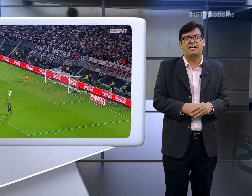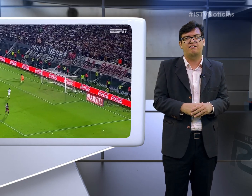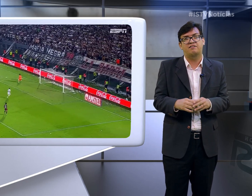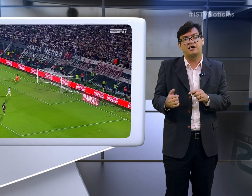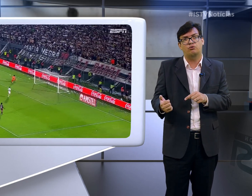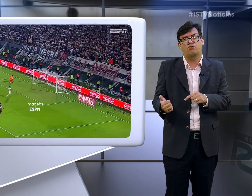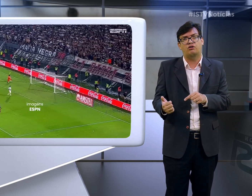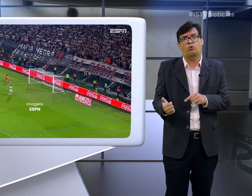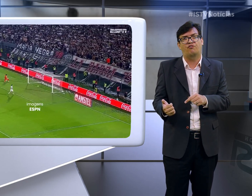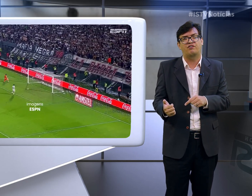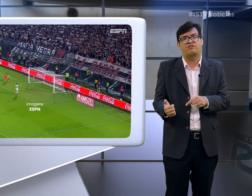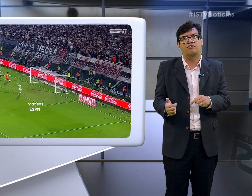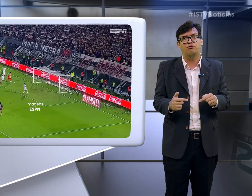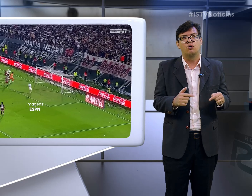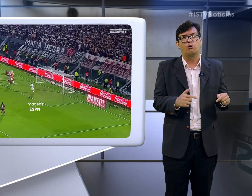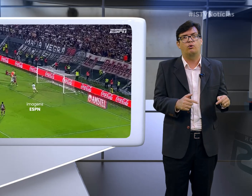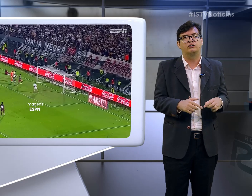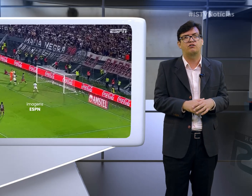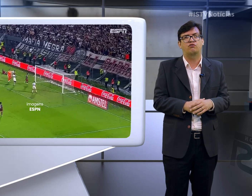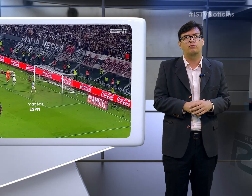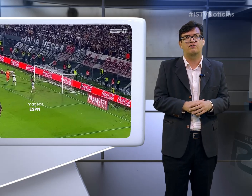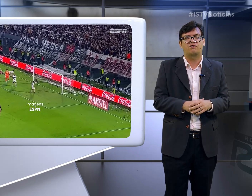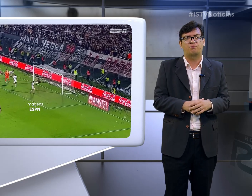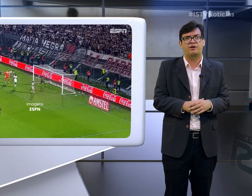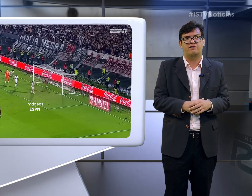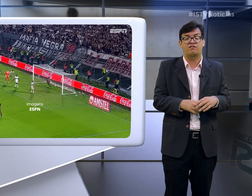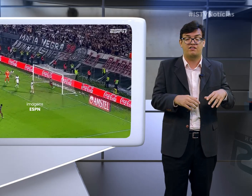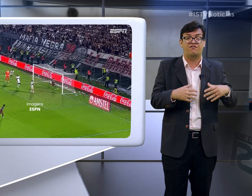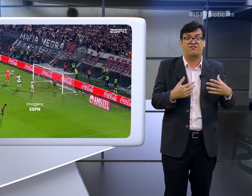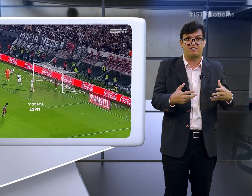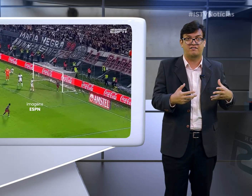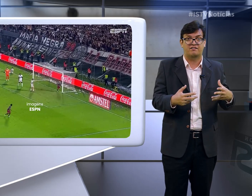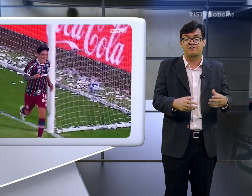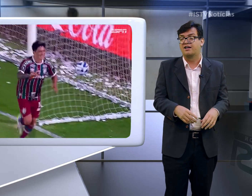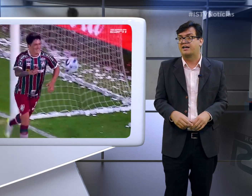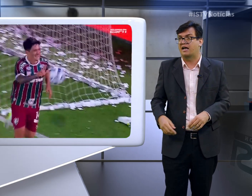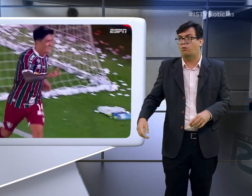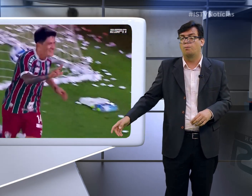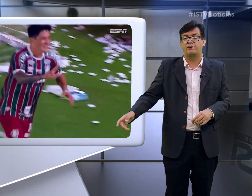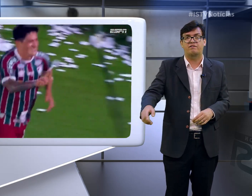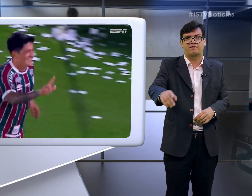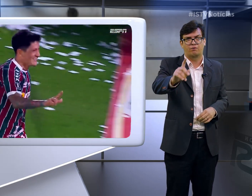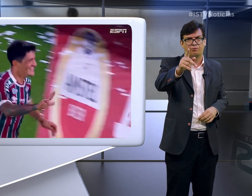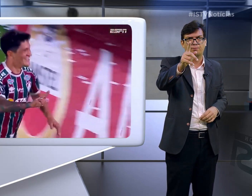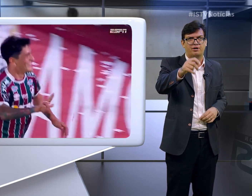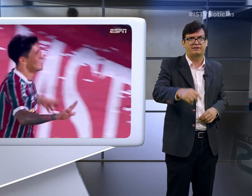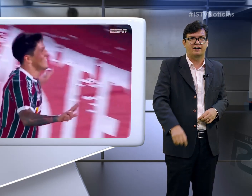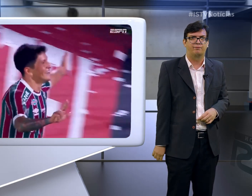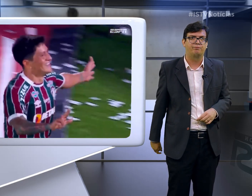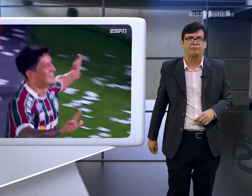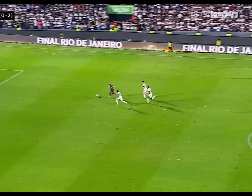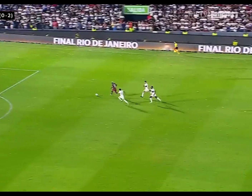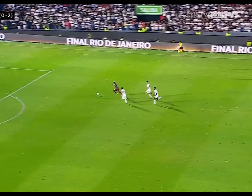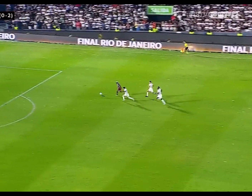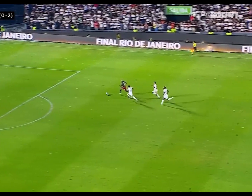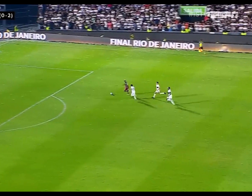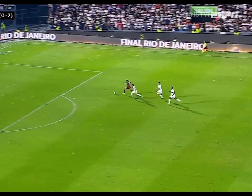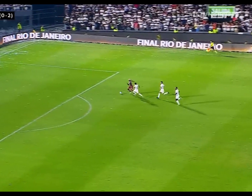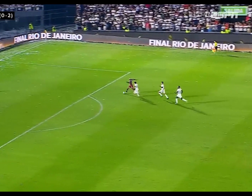destaques tanto no setor ofensivo quanto em suas defesas na competição. Põe na tela. Essa quarta-feira terá